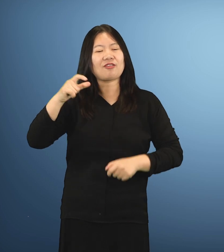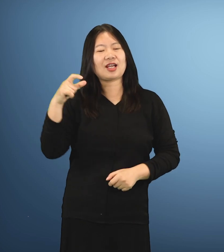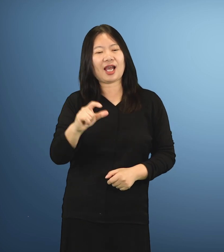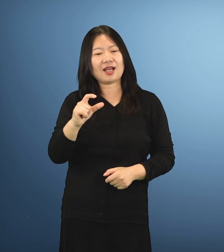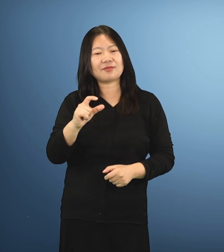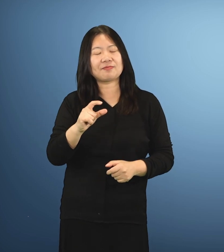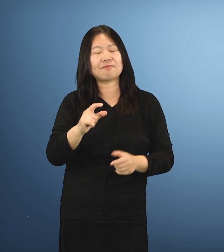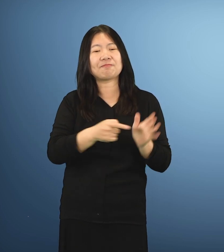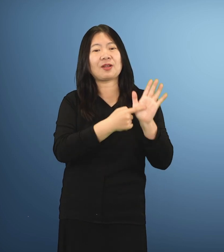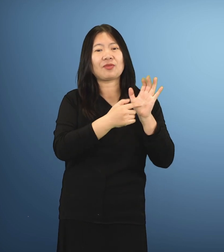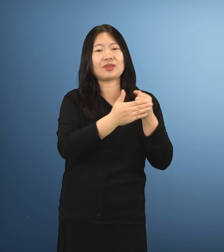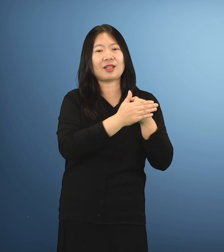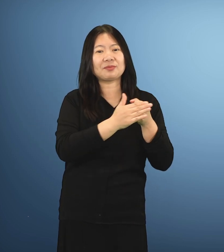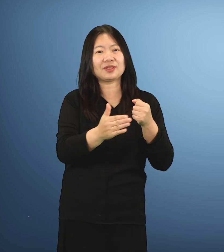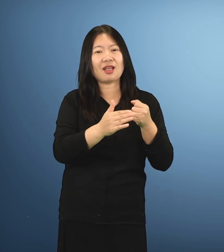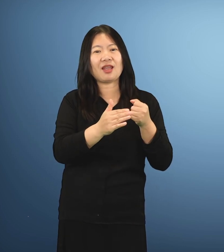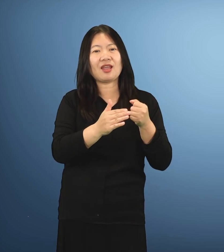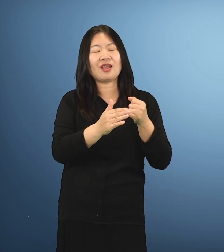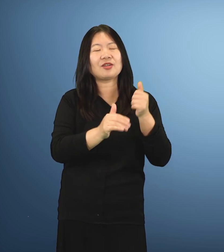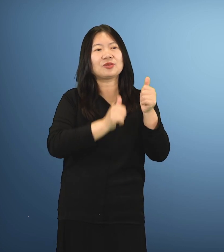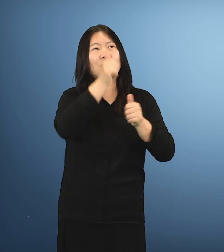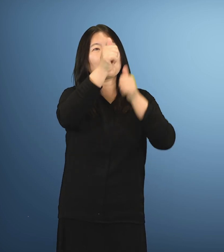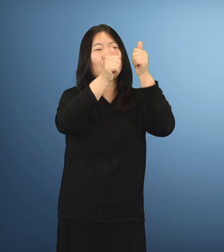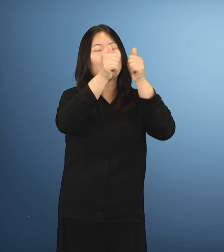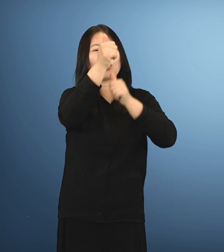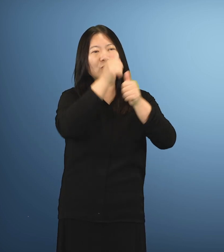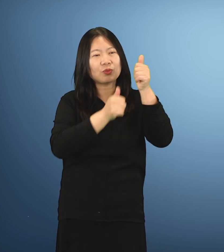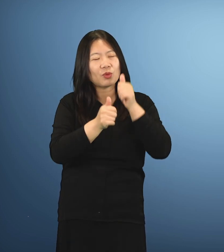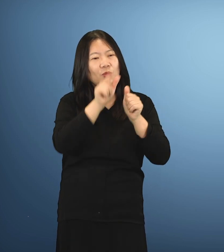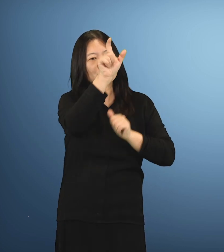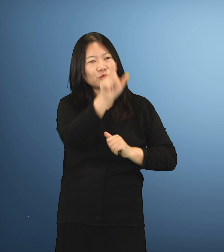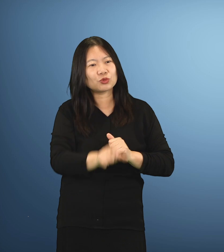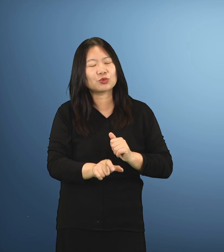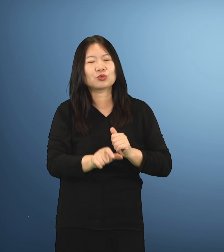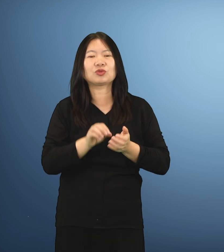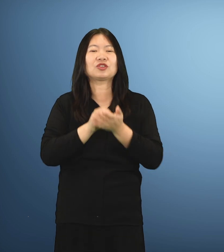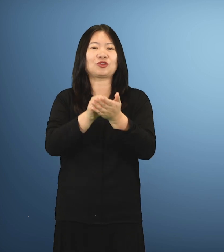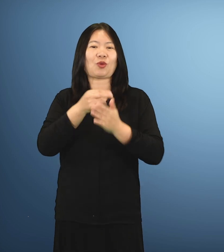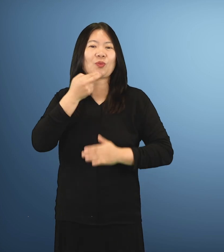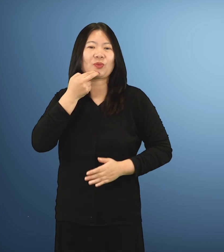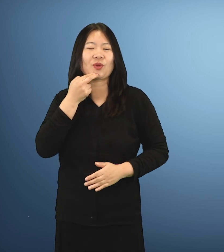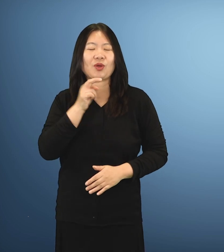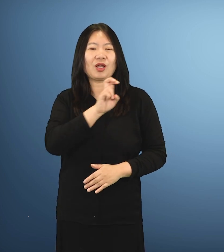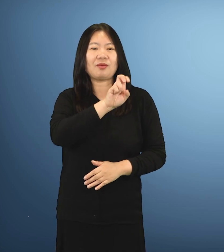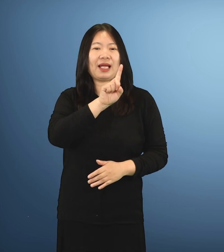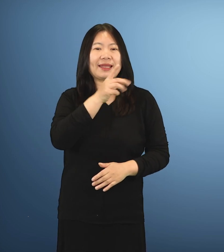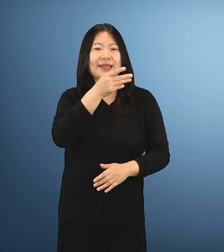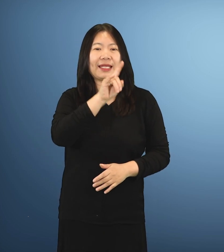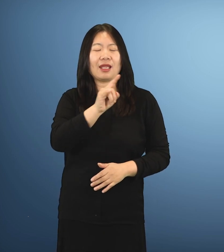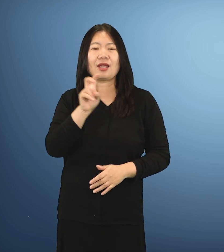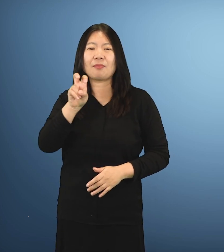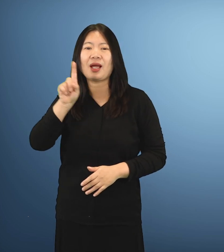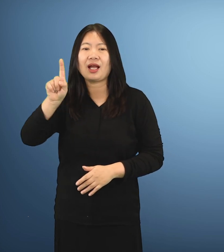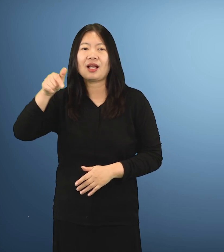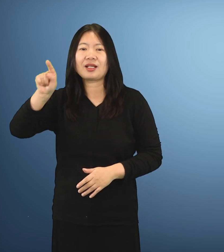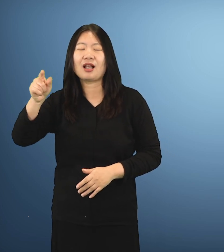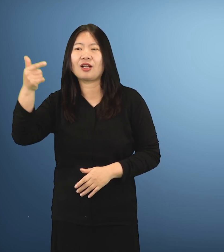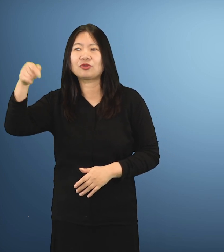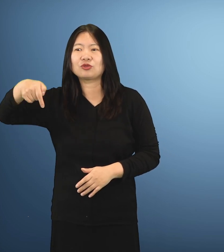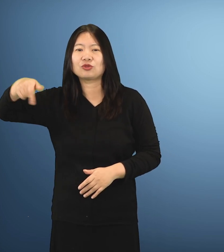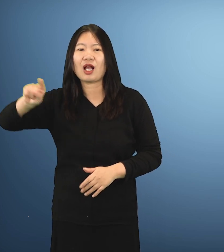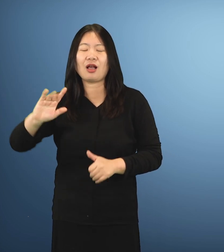여기에는 족보가 등장하지 않아요. 그리고 마태, 마가, 누가를